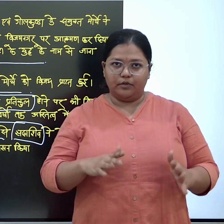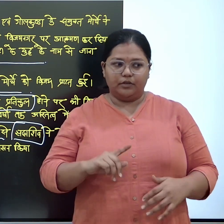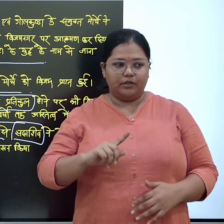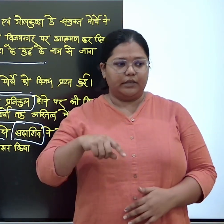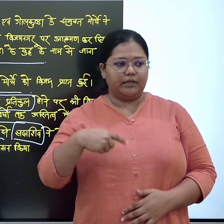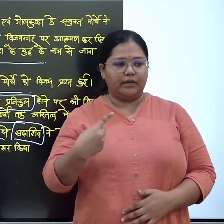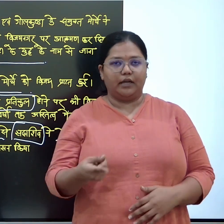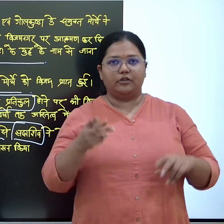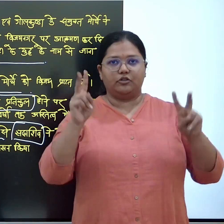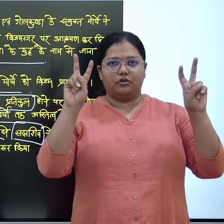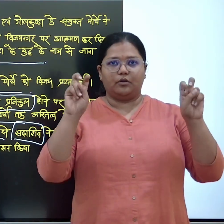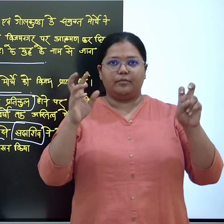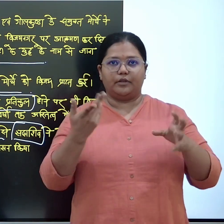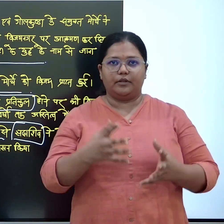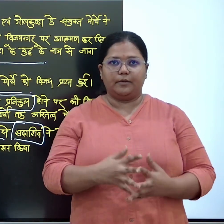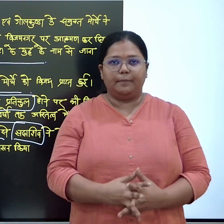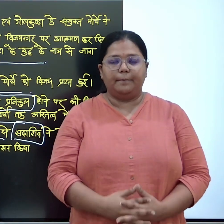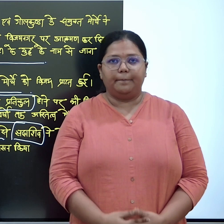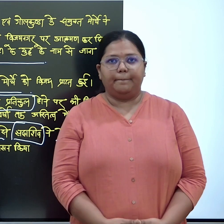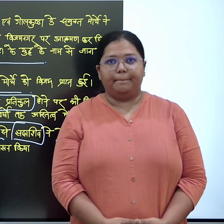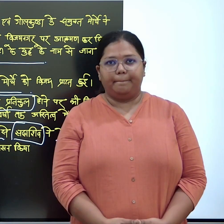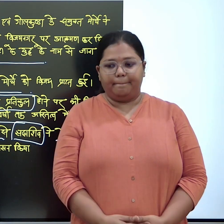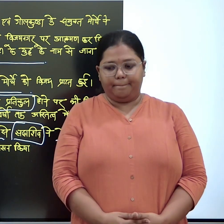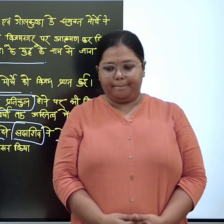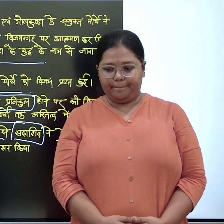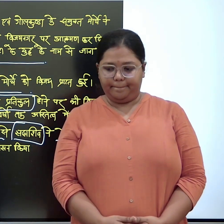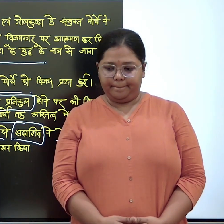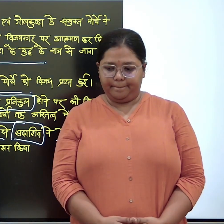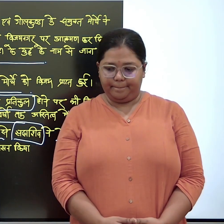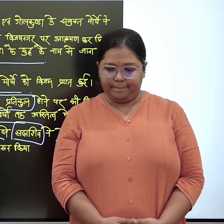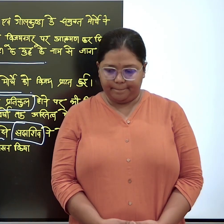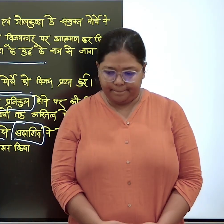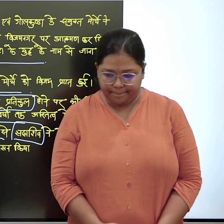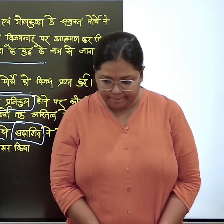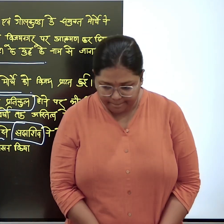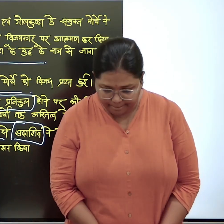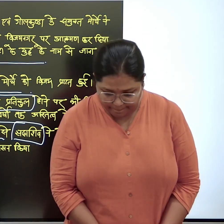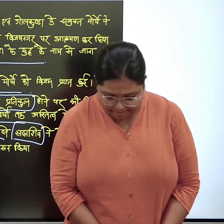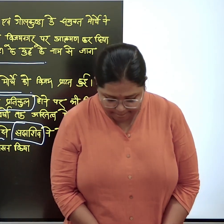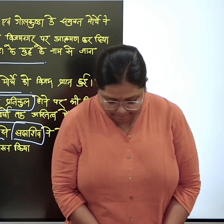वंश हो गया, तुलु वंश हो गया। अब आता है